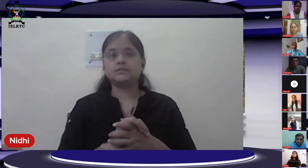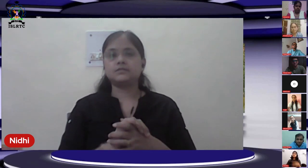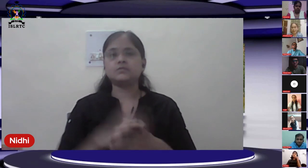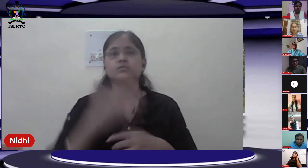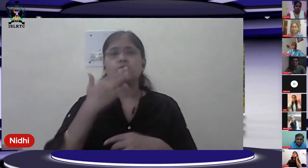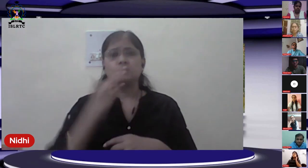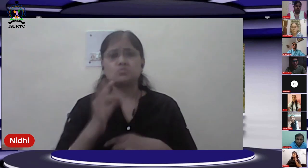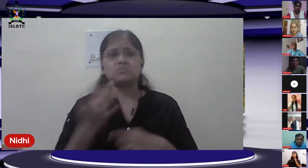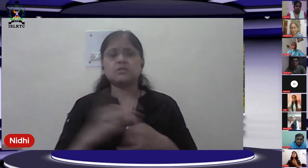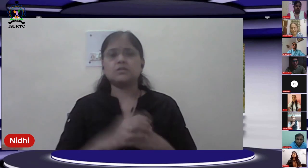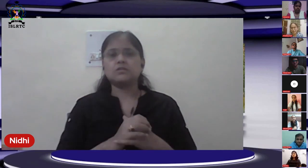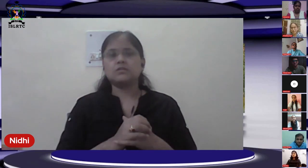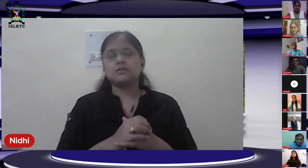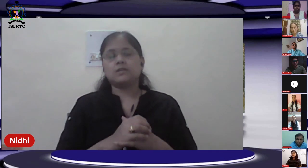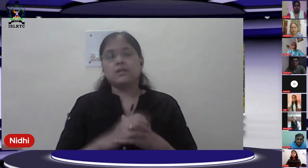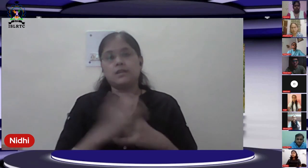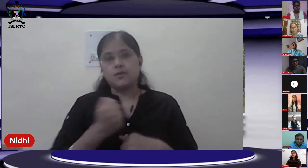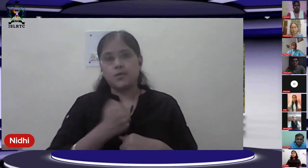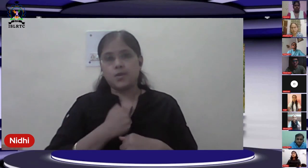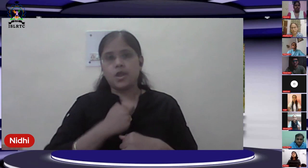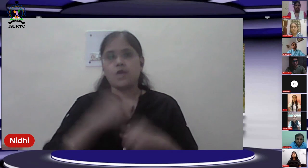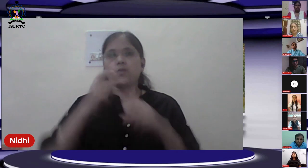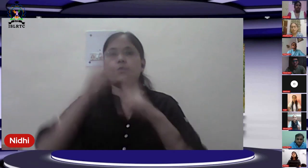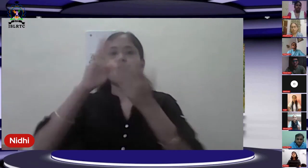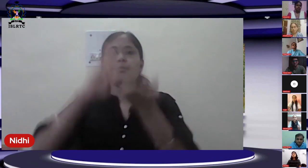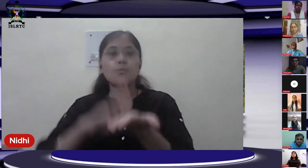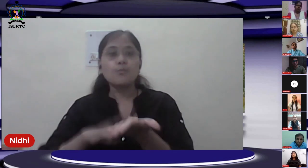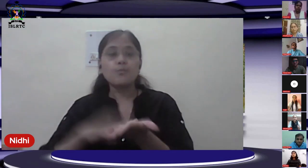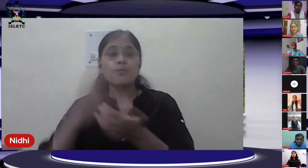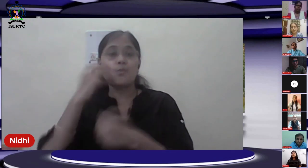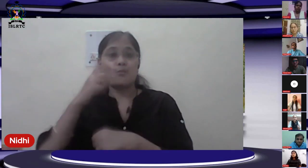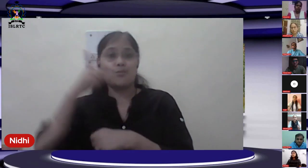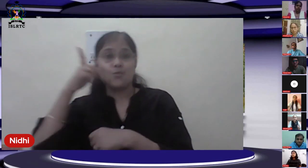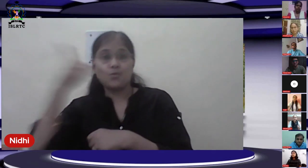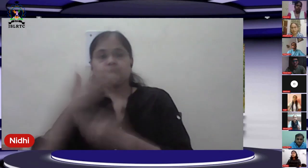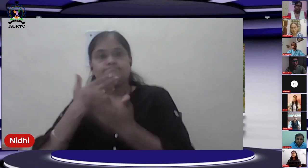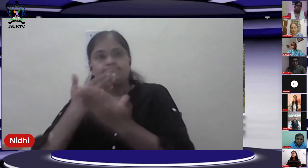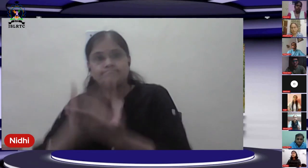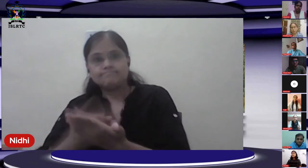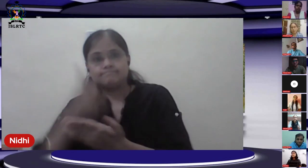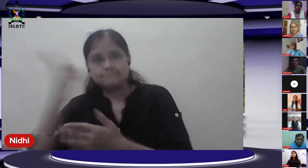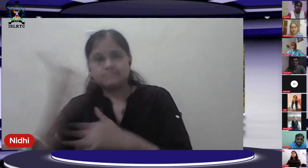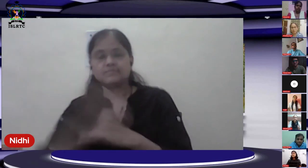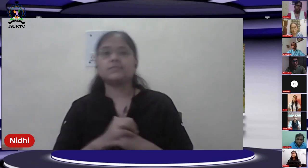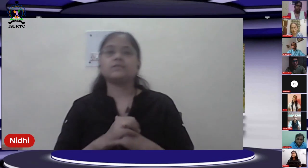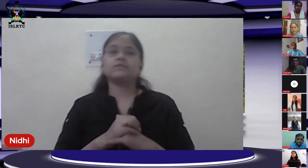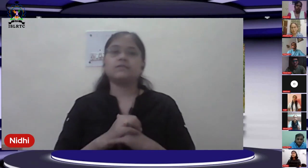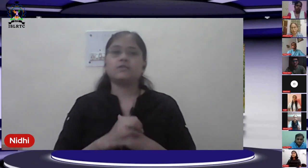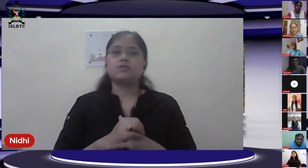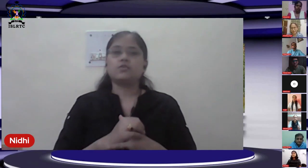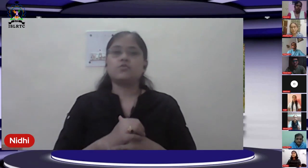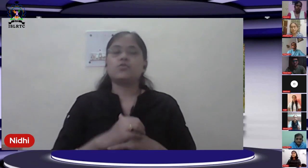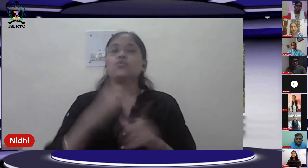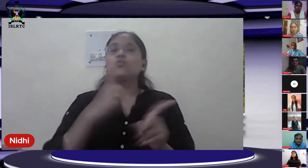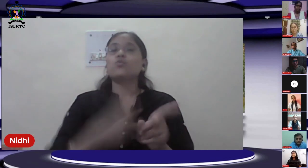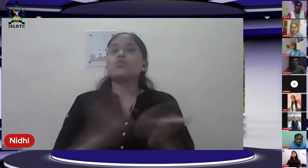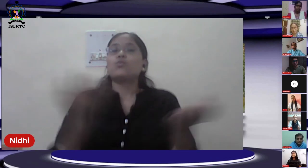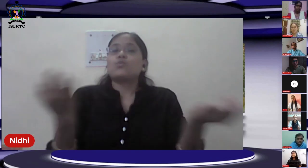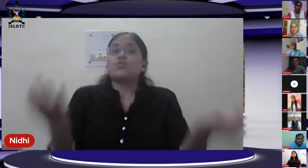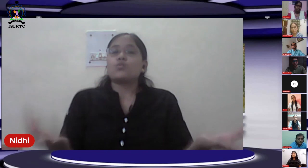शुड थैंकफुल टू आवर प्राइम मिनिस्टर नरेंद्र मोदी जी जिन्होंने इसको मतलब योगा दिवस को इतना इम्पोर्टेंट करके पूरे देश में